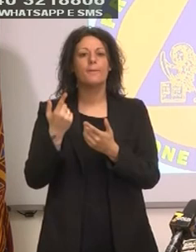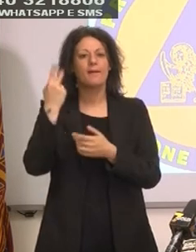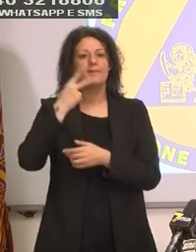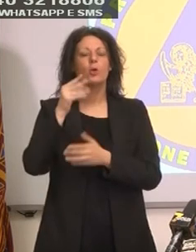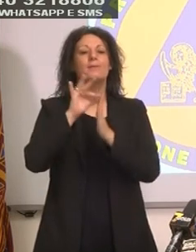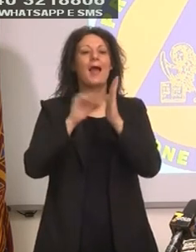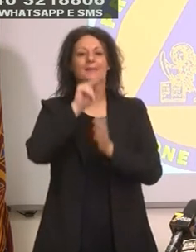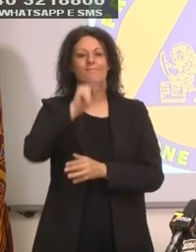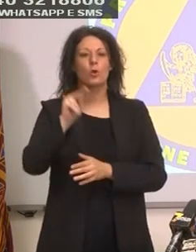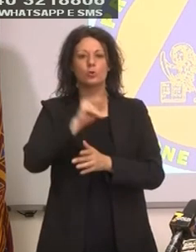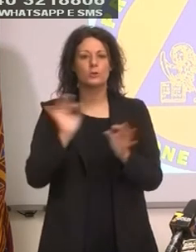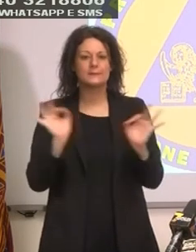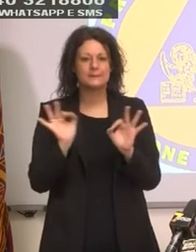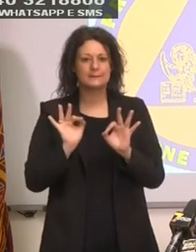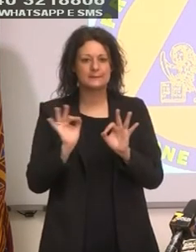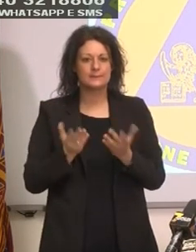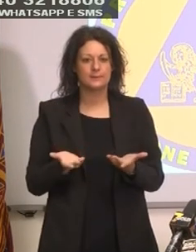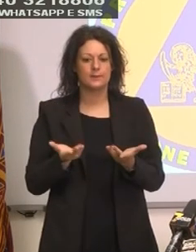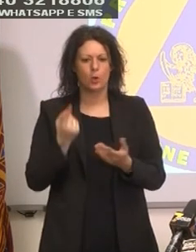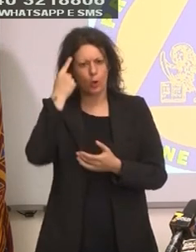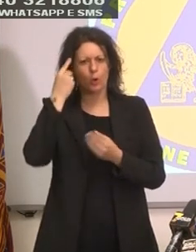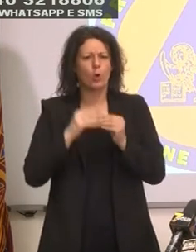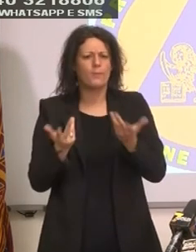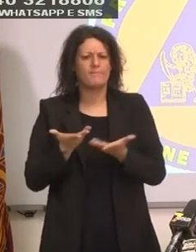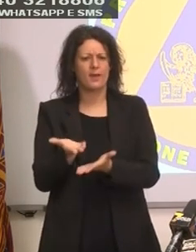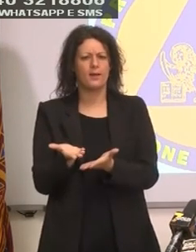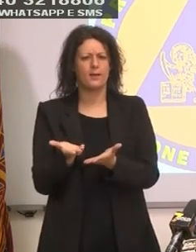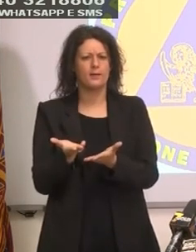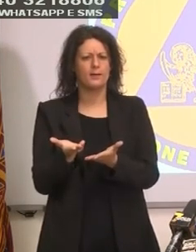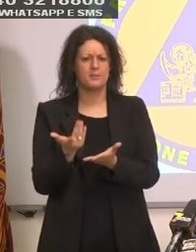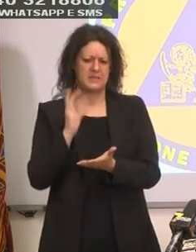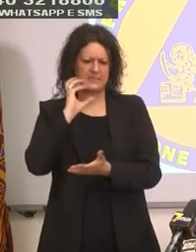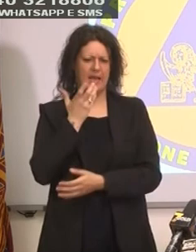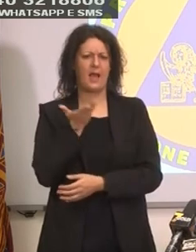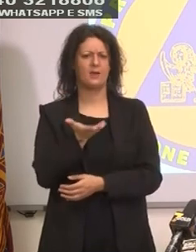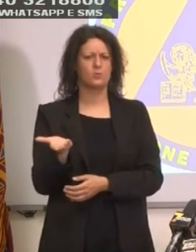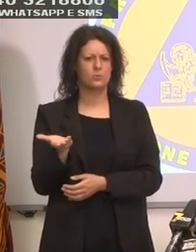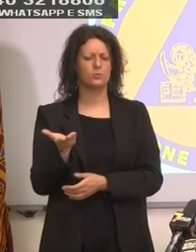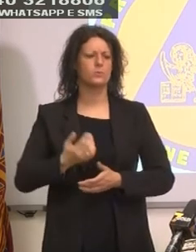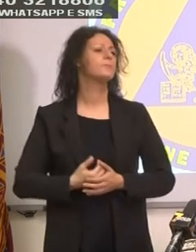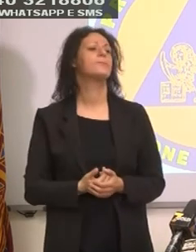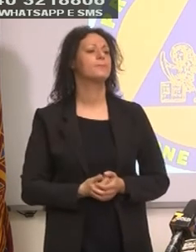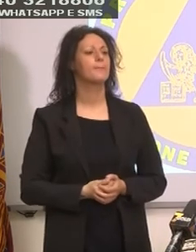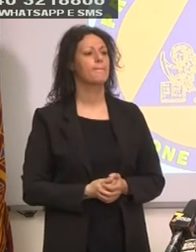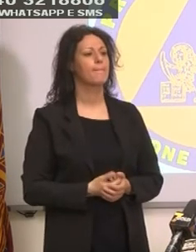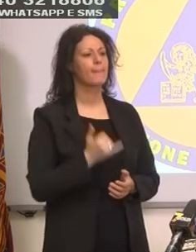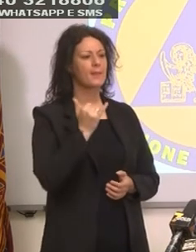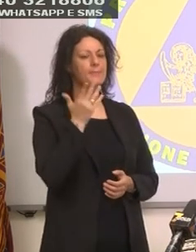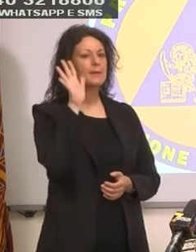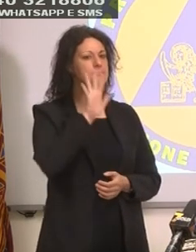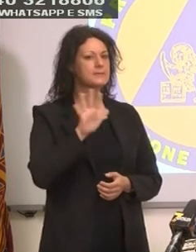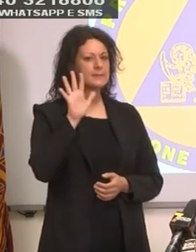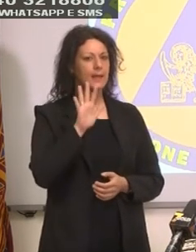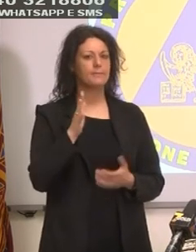votare. Cioè la mano destra non sa cosa fa la sinistra. A me sembra strano questo atteggiamento. Però mi pare di capire che sappiamo che non si